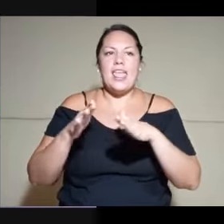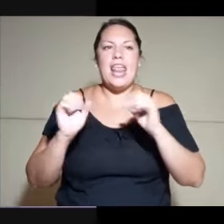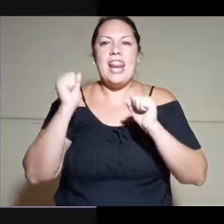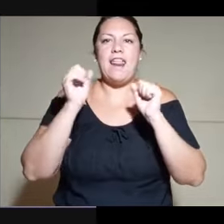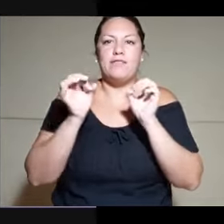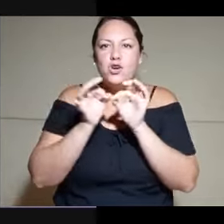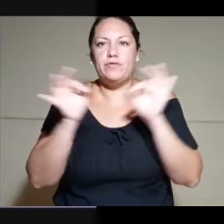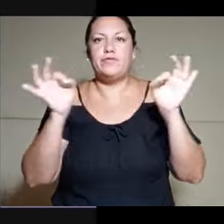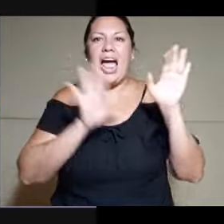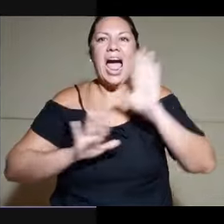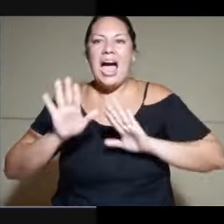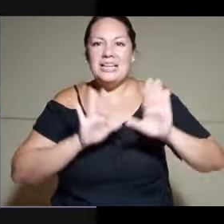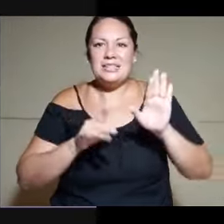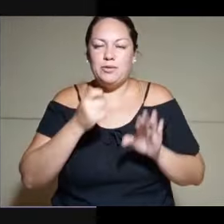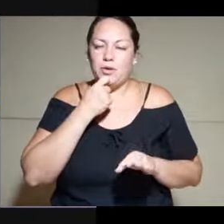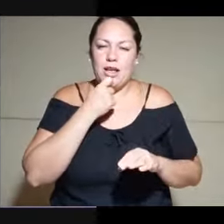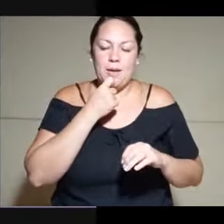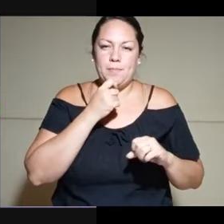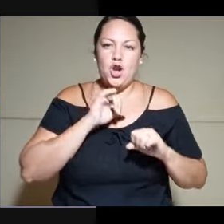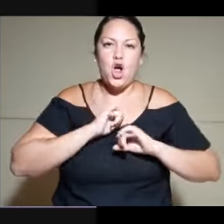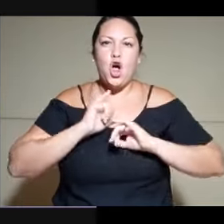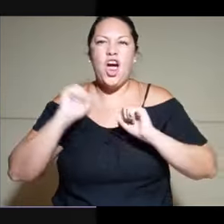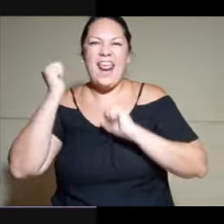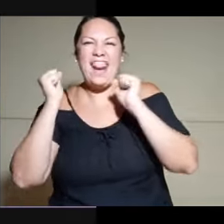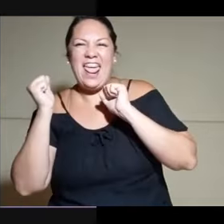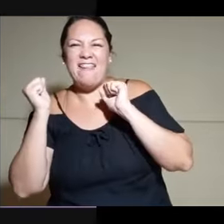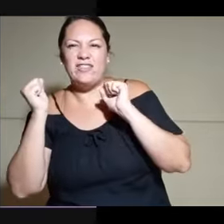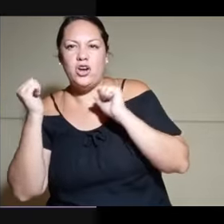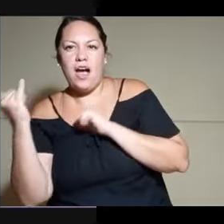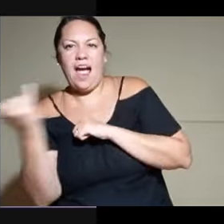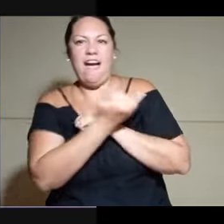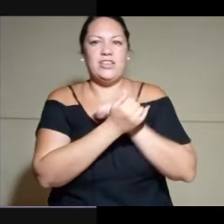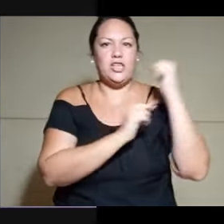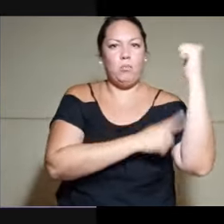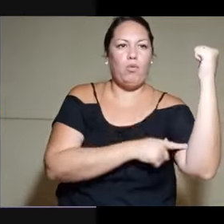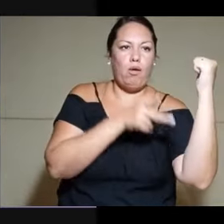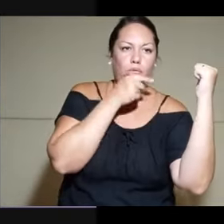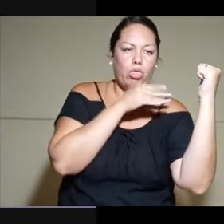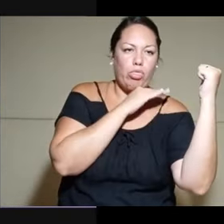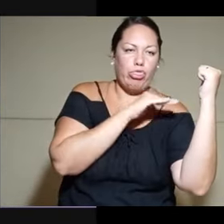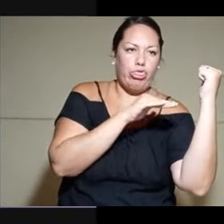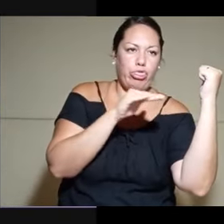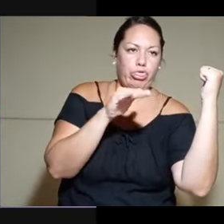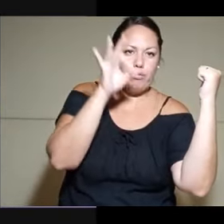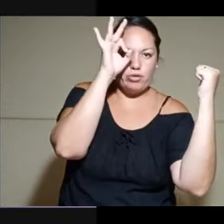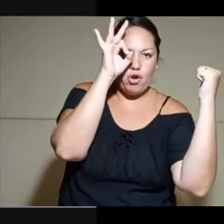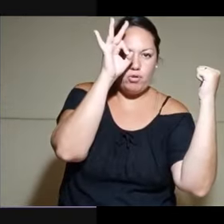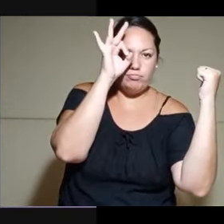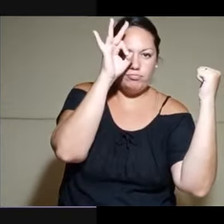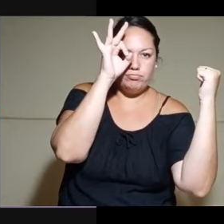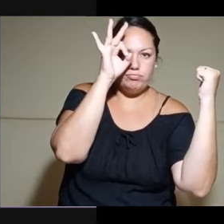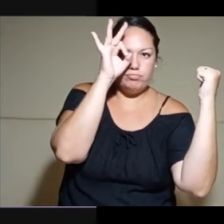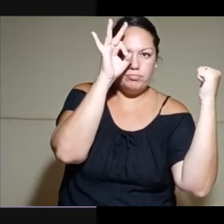potencial de acción, todo lo que vimos la semana pasada, el que lleva la conducción del impulso nervioso. Si ese nervio no lleva la conducción del